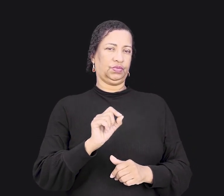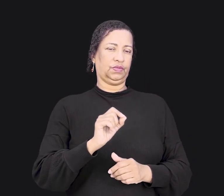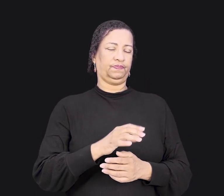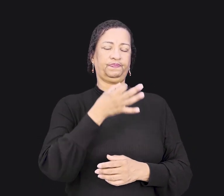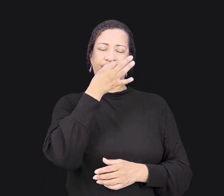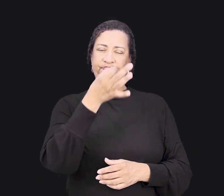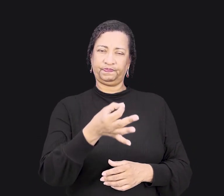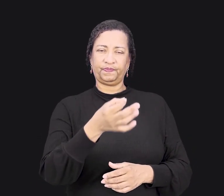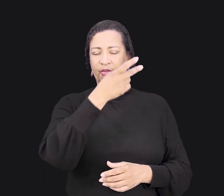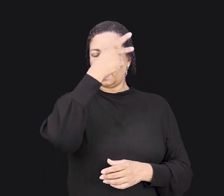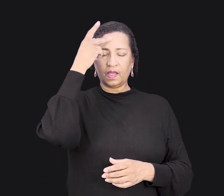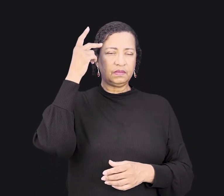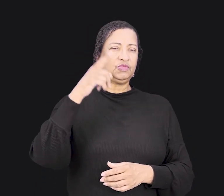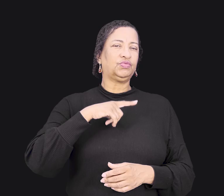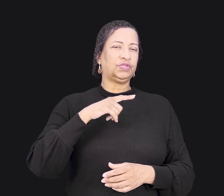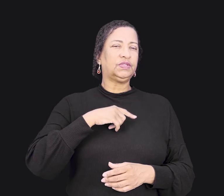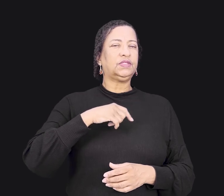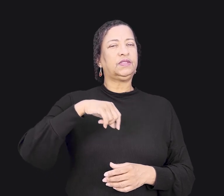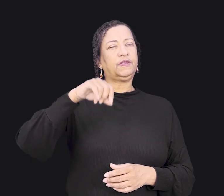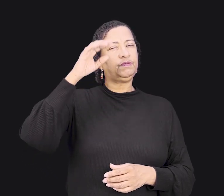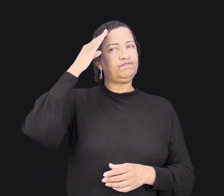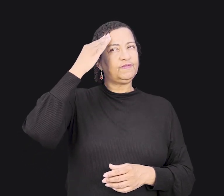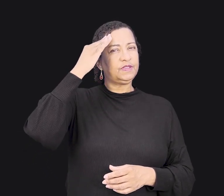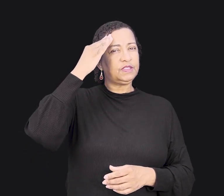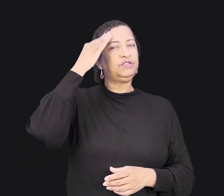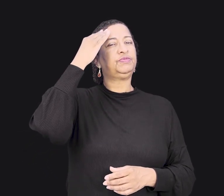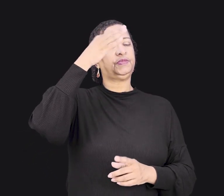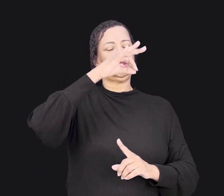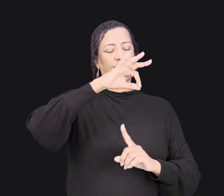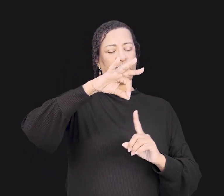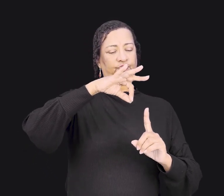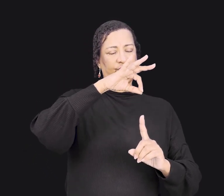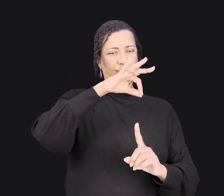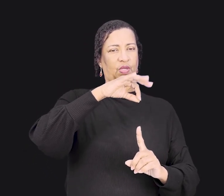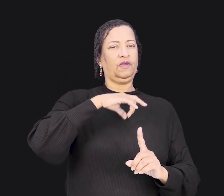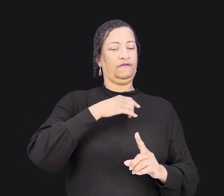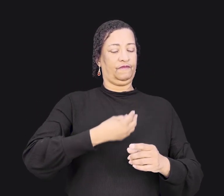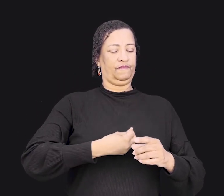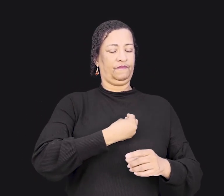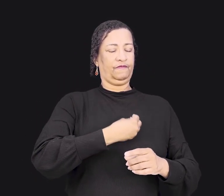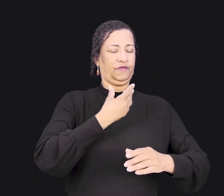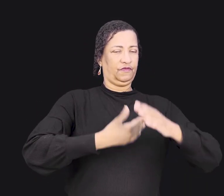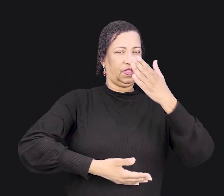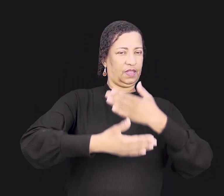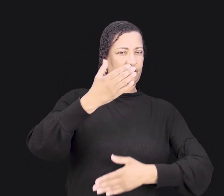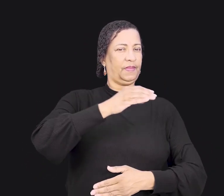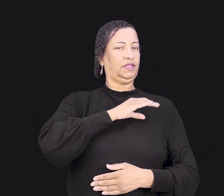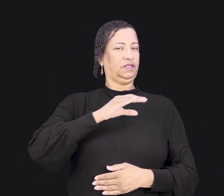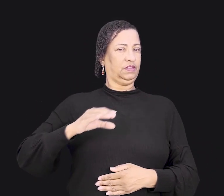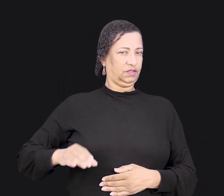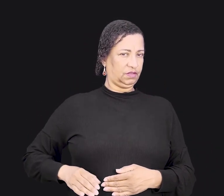aquelas pessoas que têm discernimento espiritual estão realmente em Cristo. Isso é sinal que tem o Espírito Santo